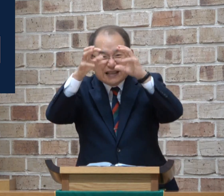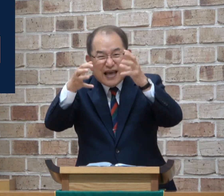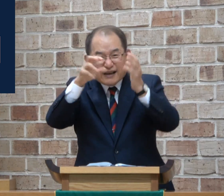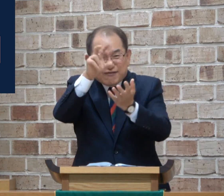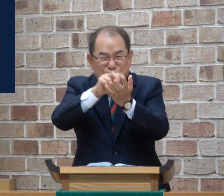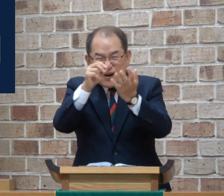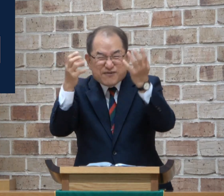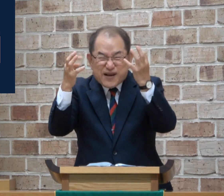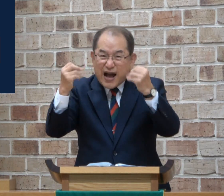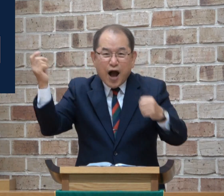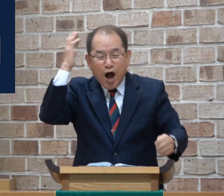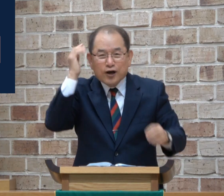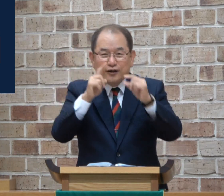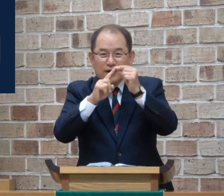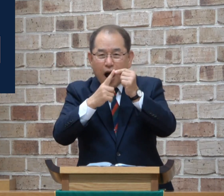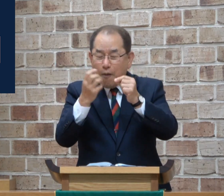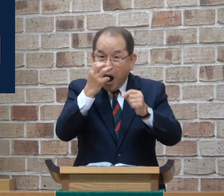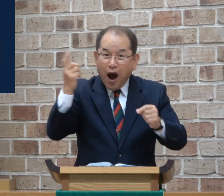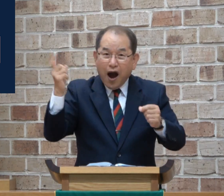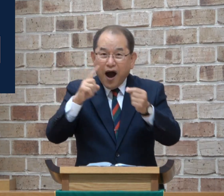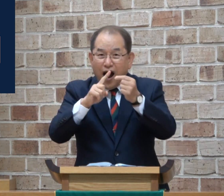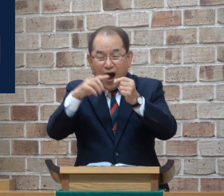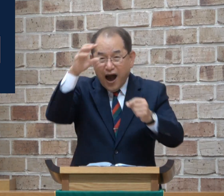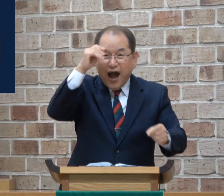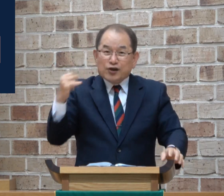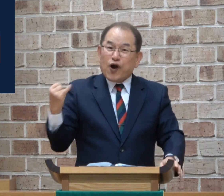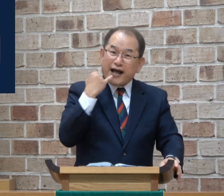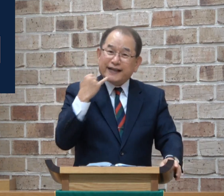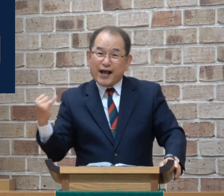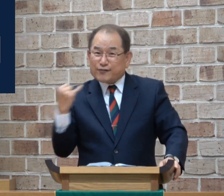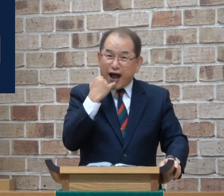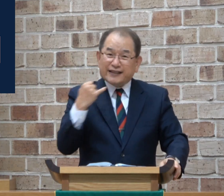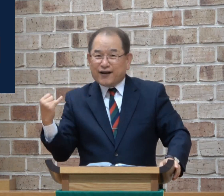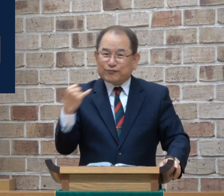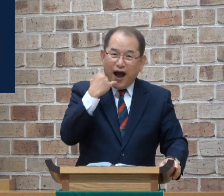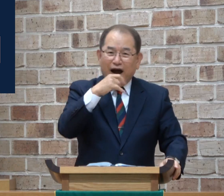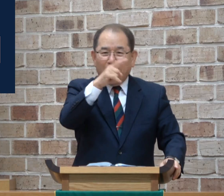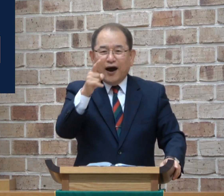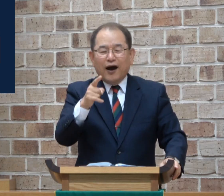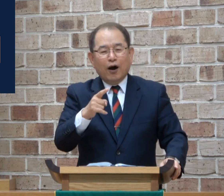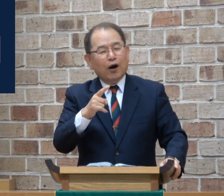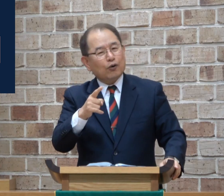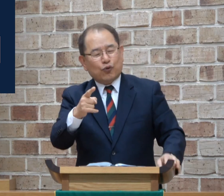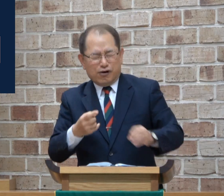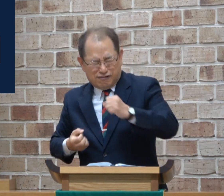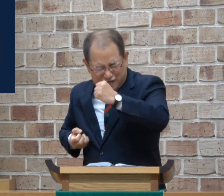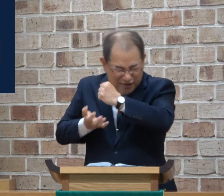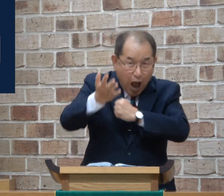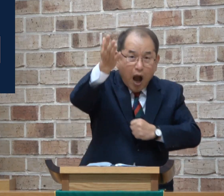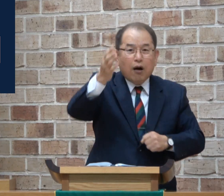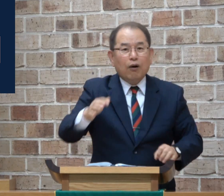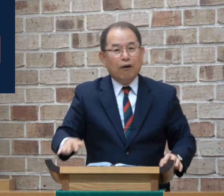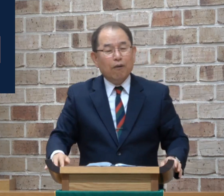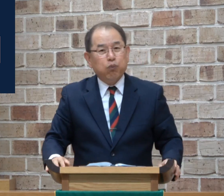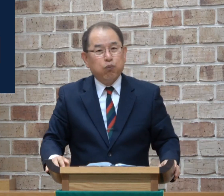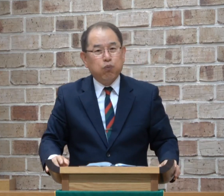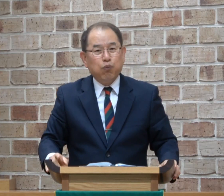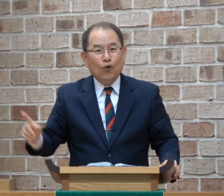정말 오케이라는 단어보다 괜찮아라는 단어가 매력적인가 봅니다. 한국에